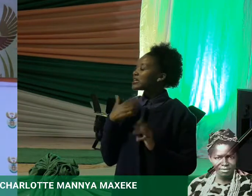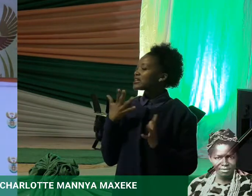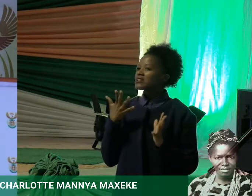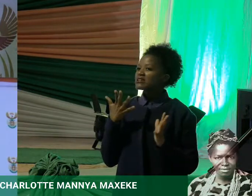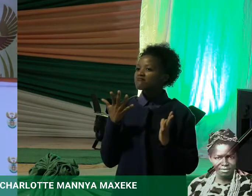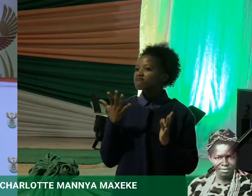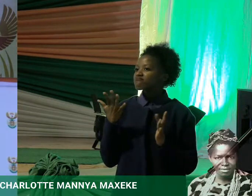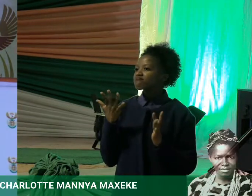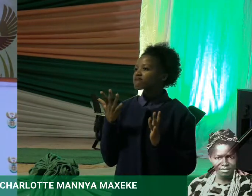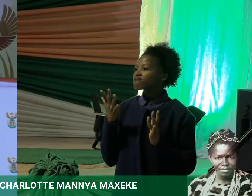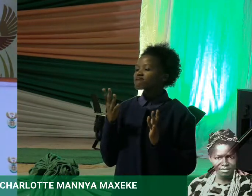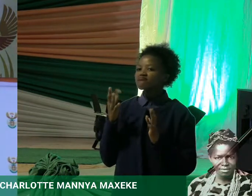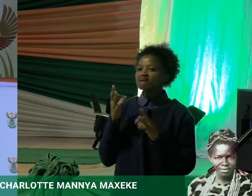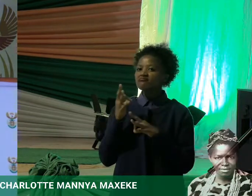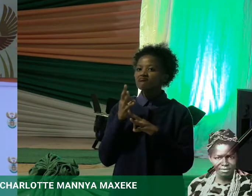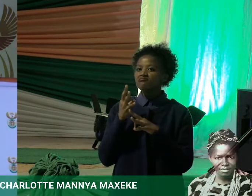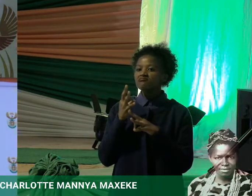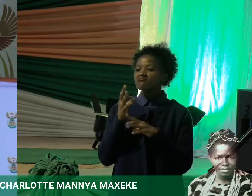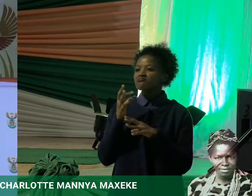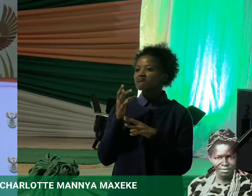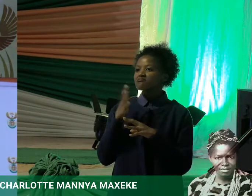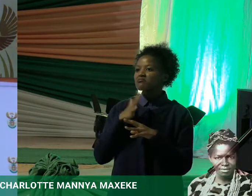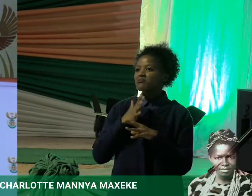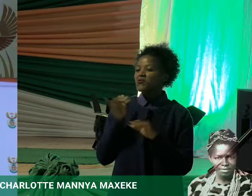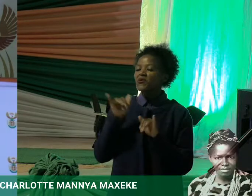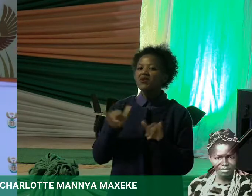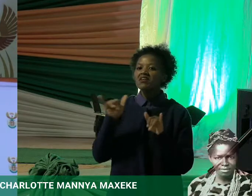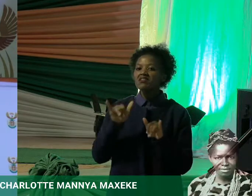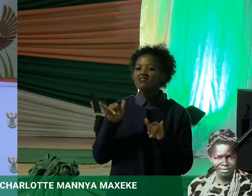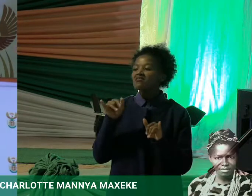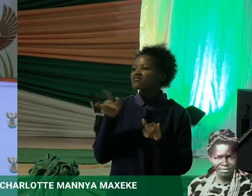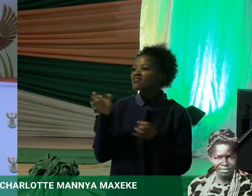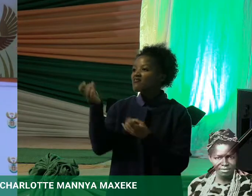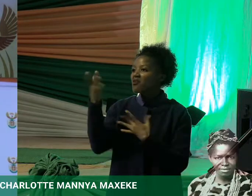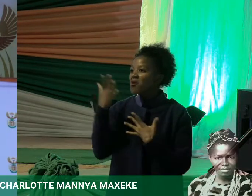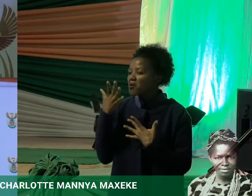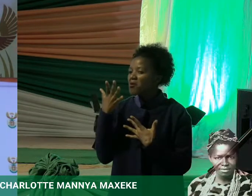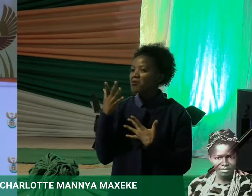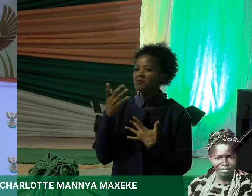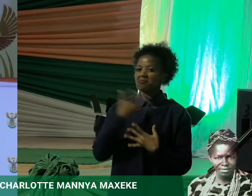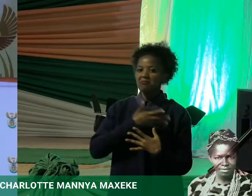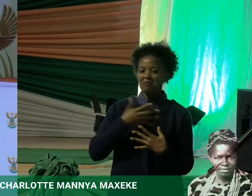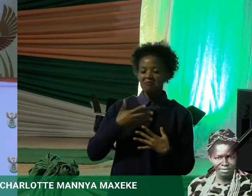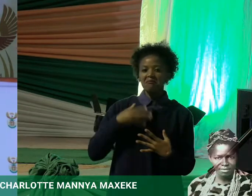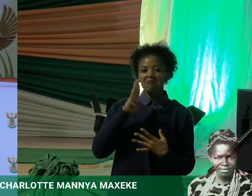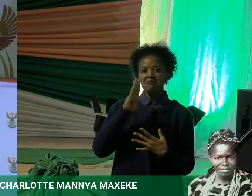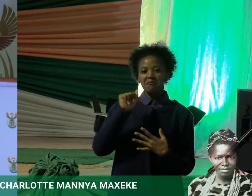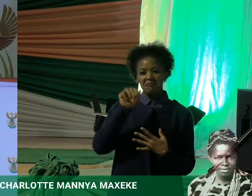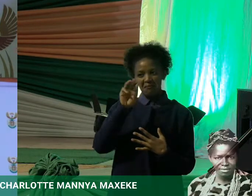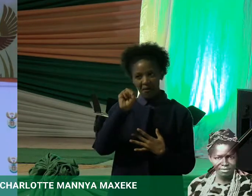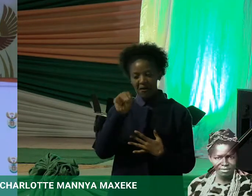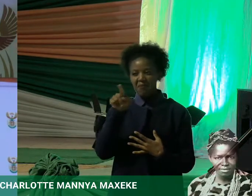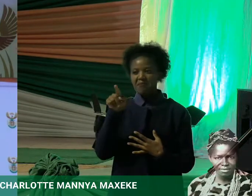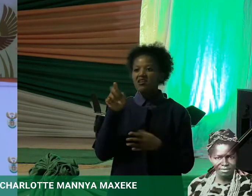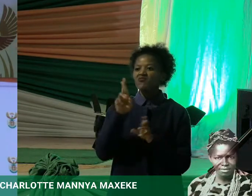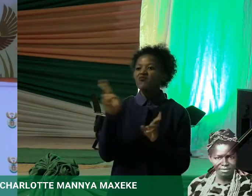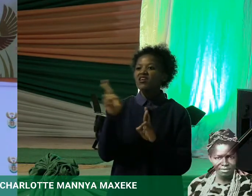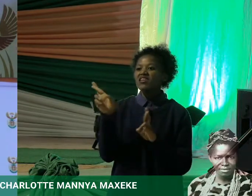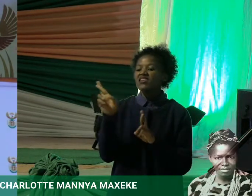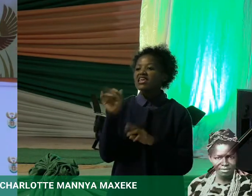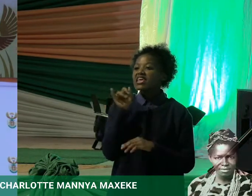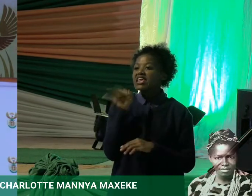tata ezawuthi umama ubhamu uredi. Uba akabikabikho redi